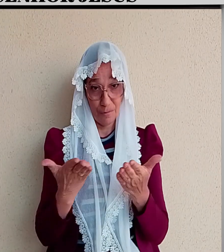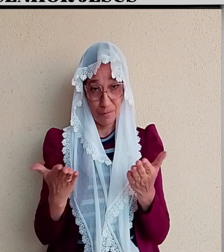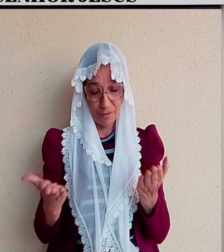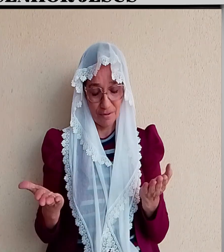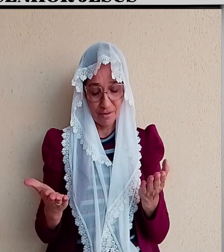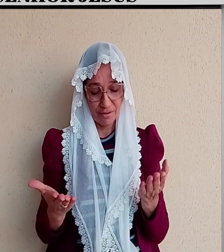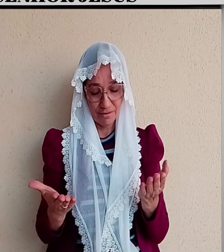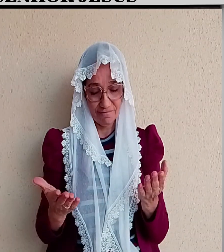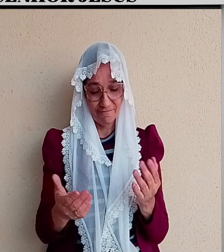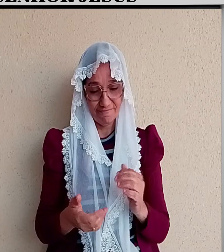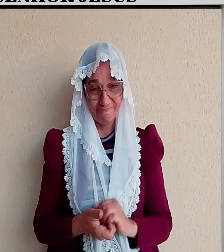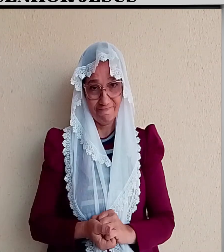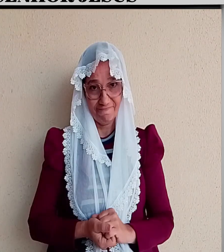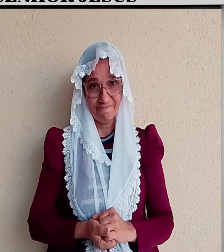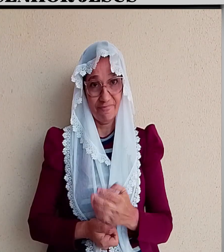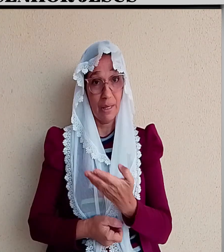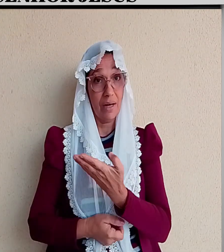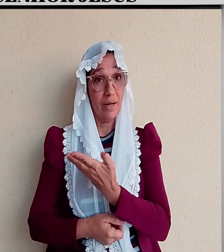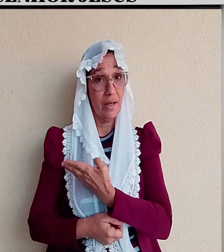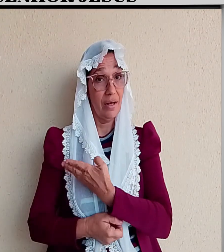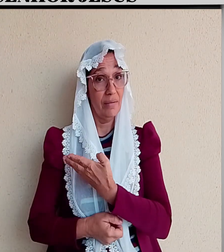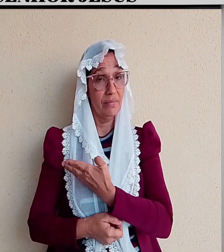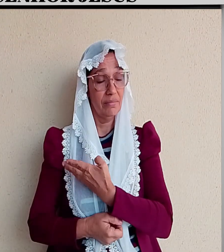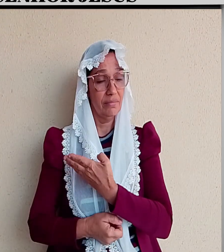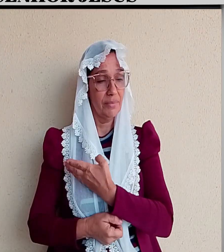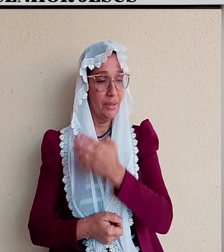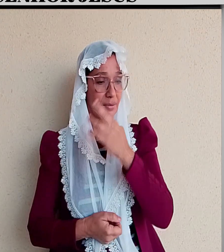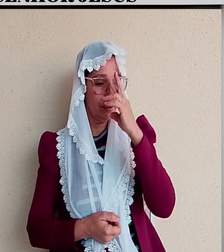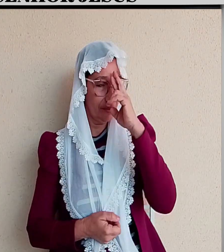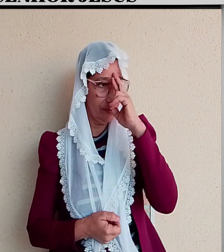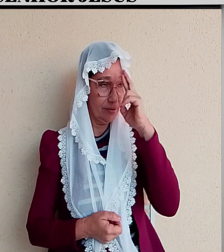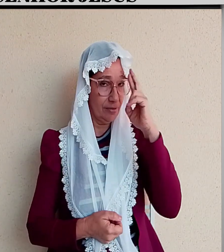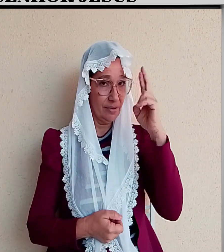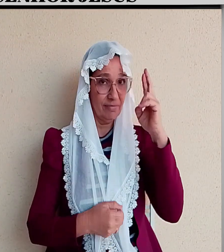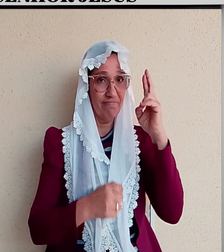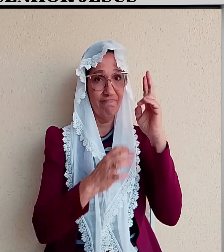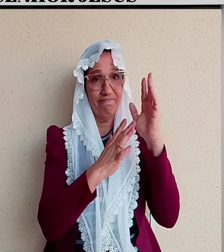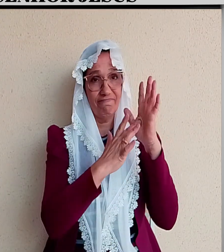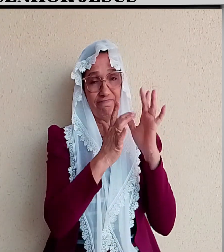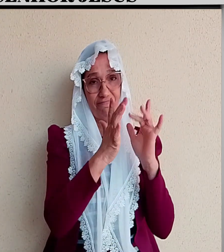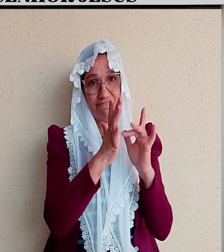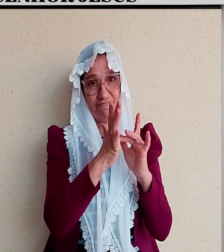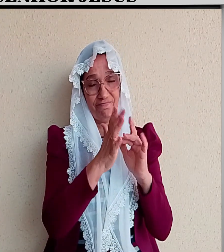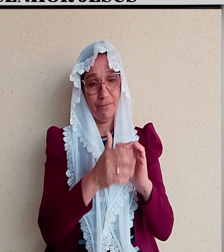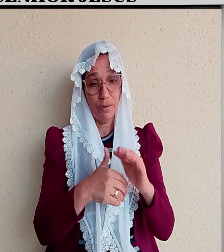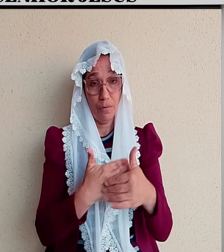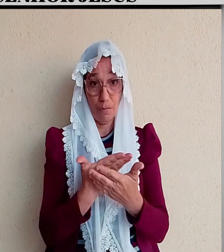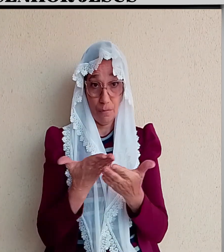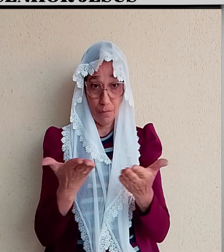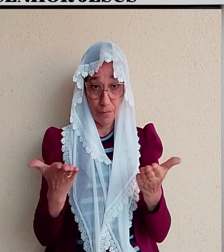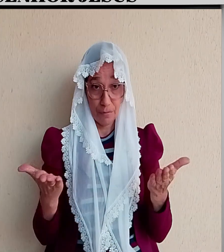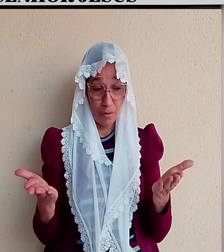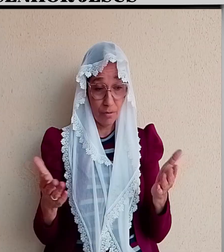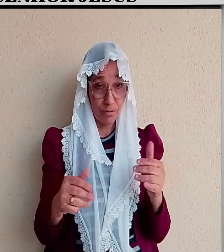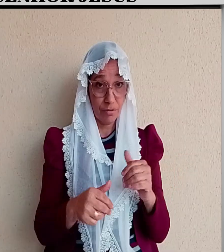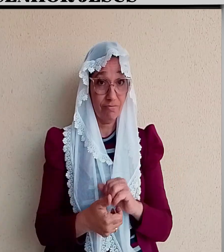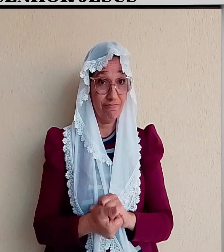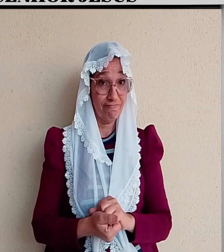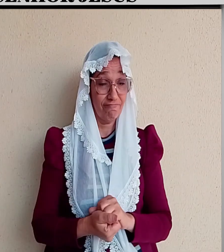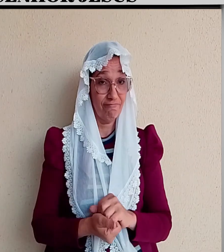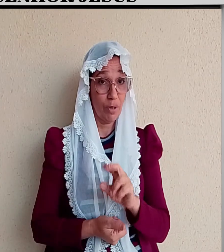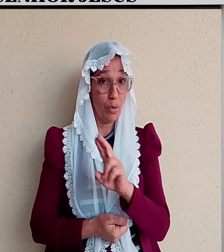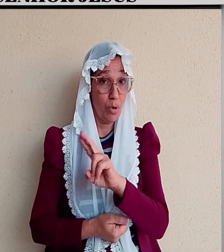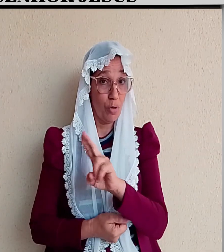eu chorar e enxugar com a tua blusa. Glória a Jesus. Este é o João. Aleluia. Está dolorido, mas o teu nome é